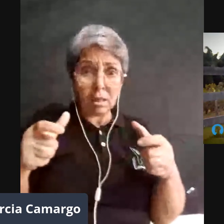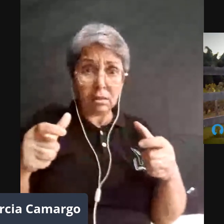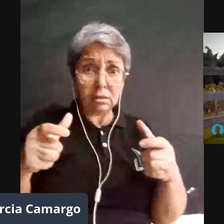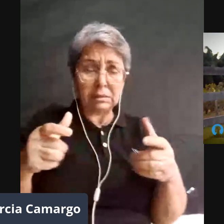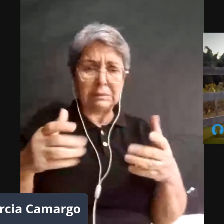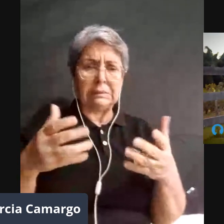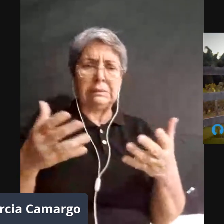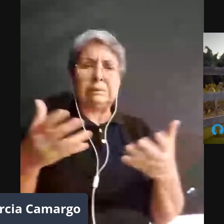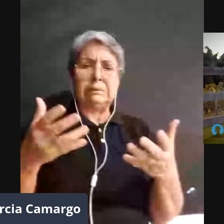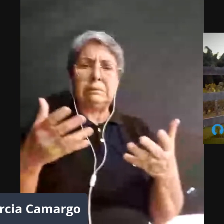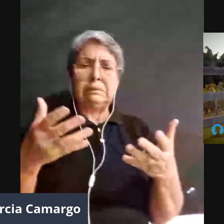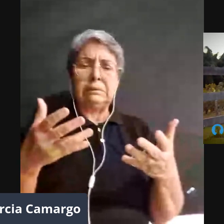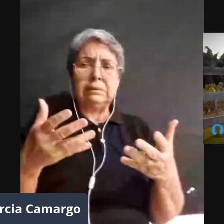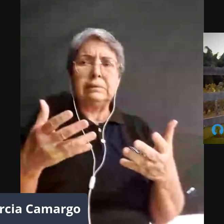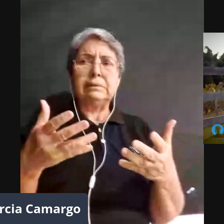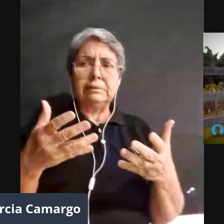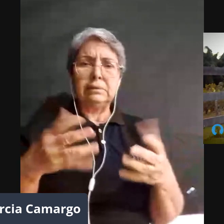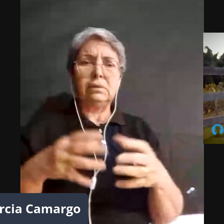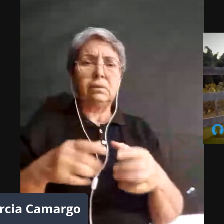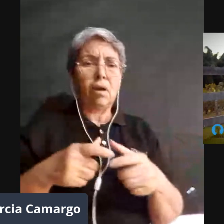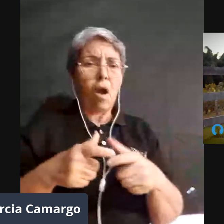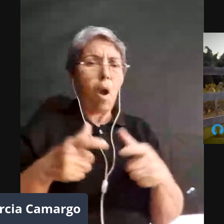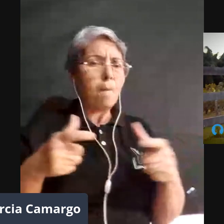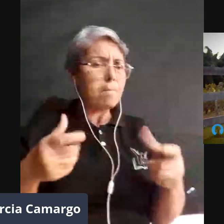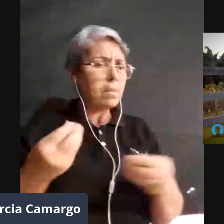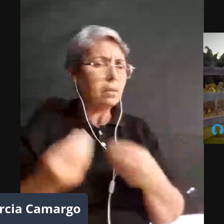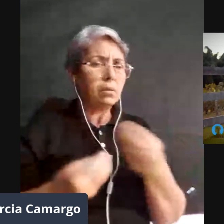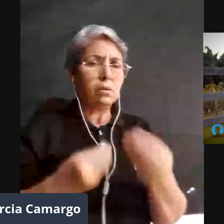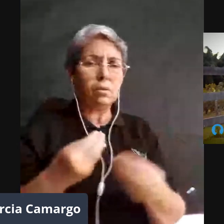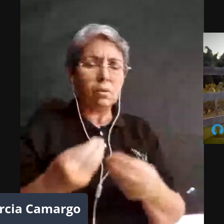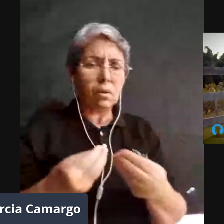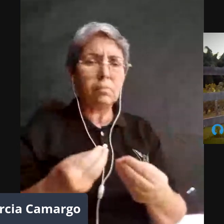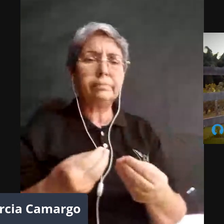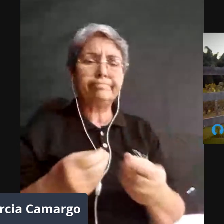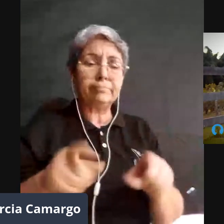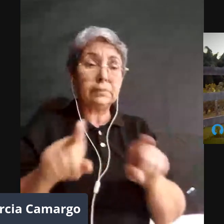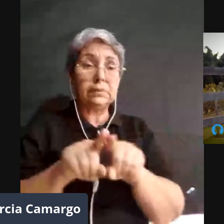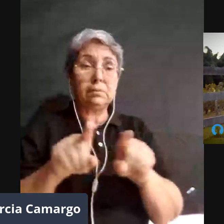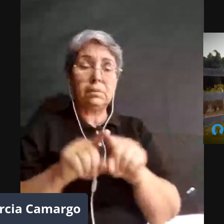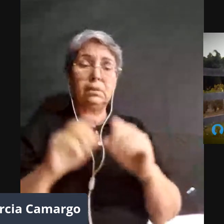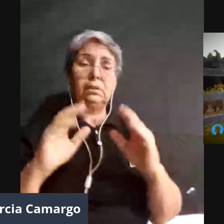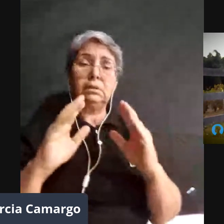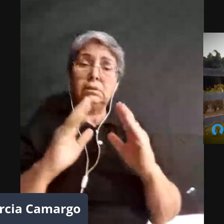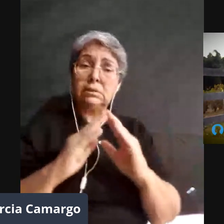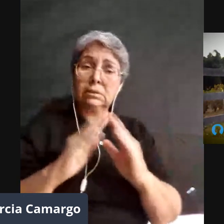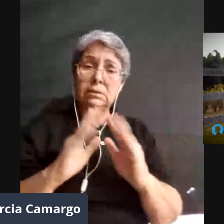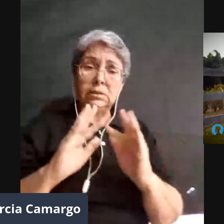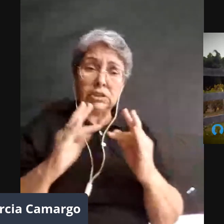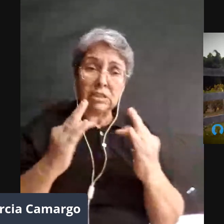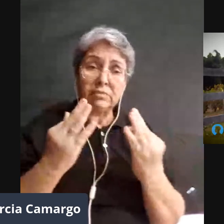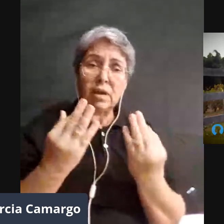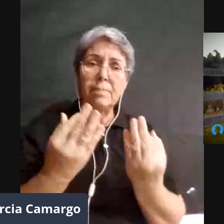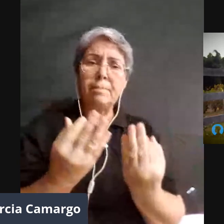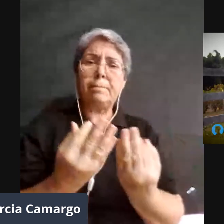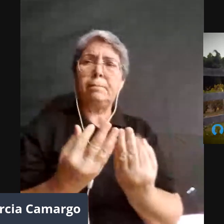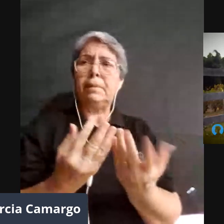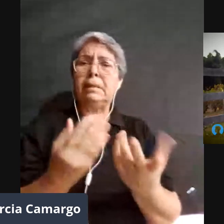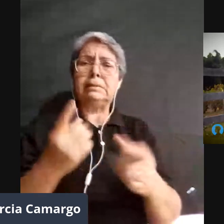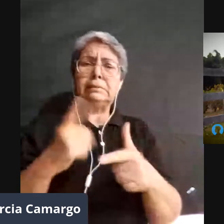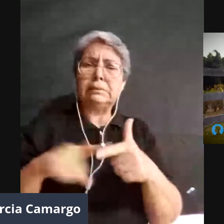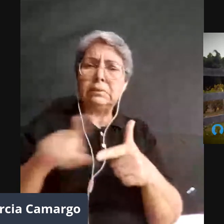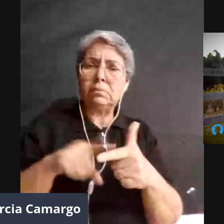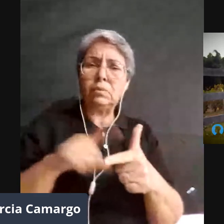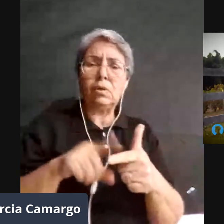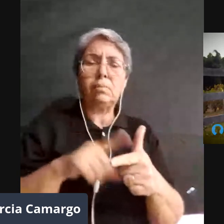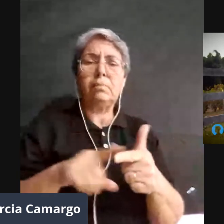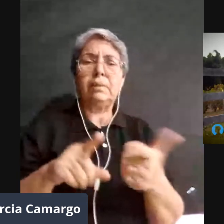colégios, nossas universidades e, eu lamento dizer, em muitos de nossos lares também? Existem tantos apelos nesse mundo para a satisfação